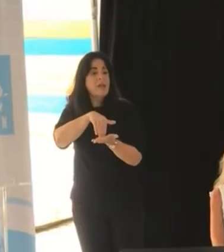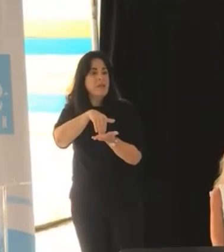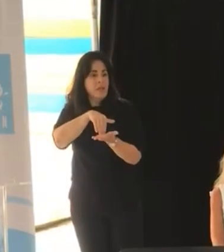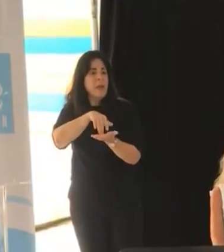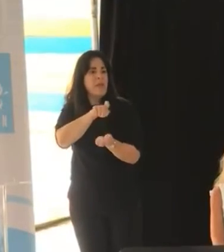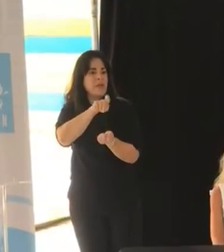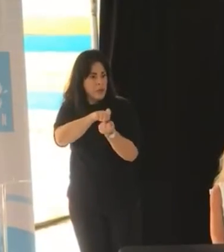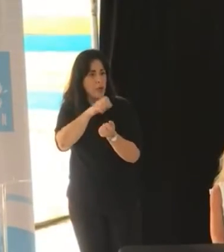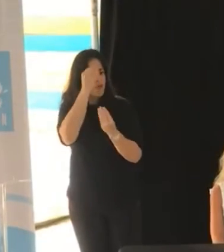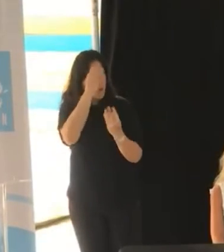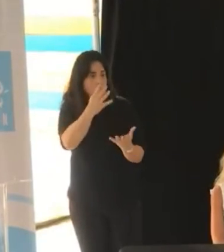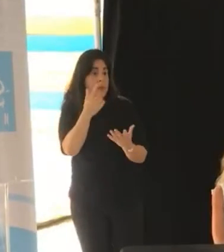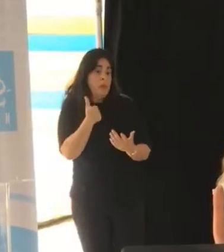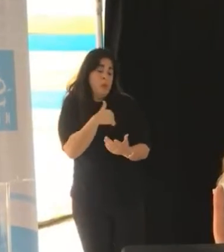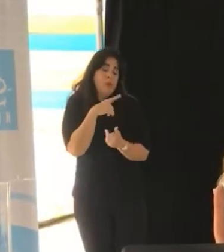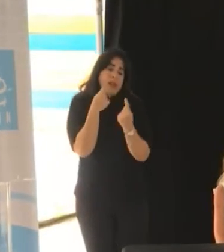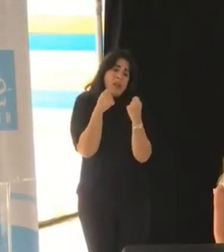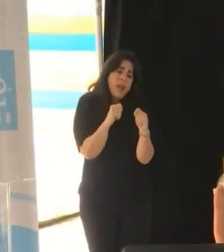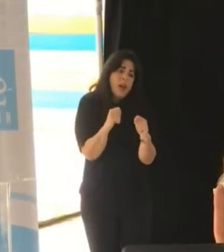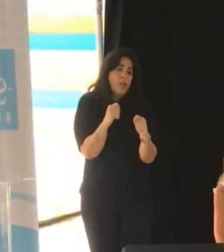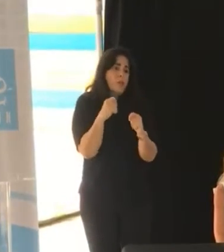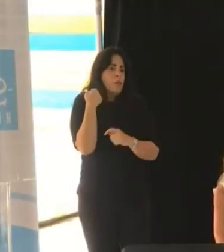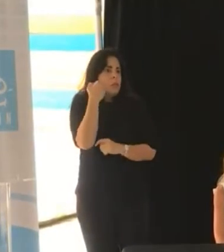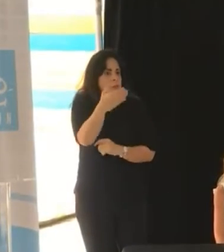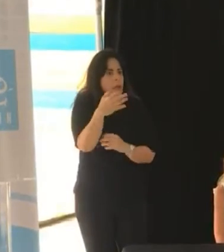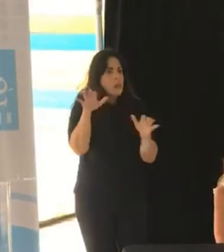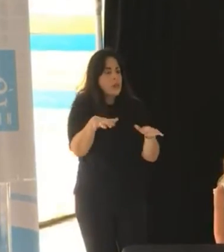eso es lo que hemos estado tratando de hacer en todo momento.